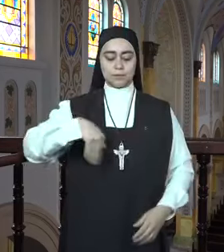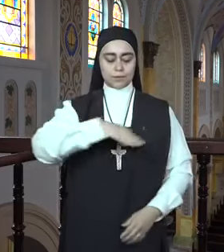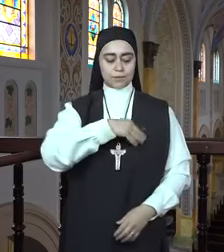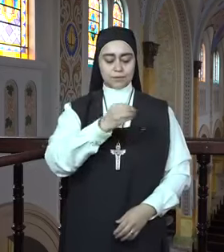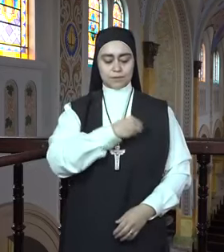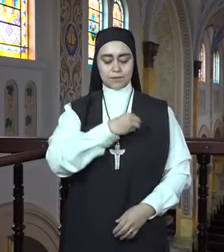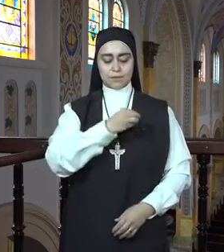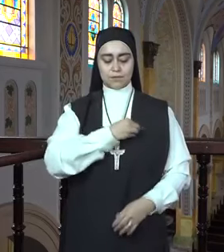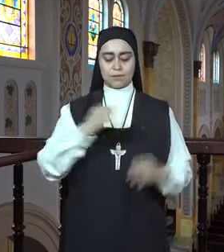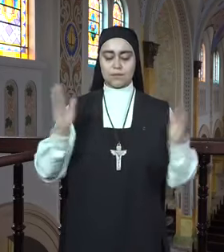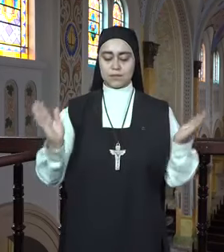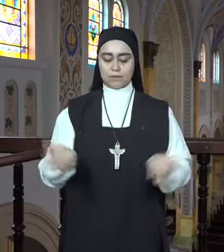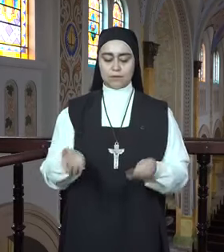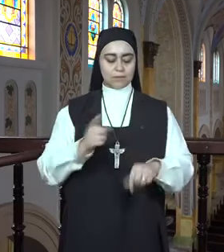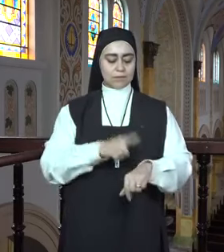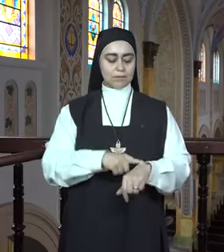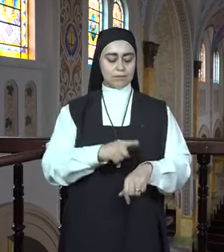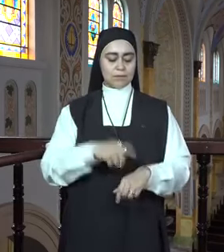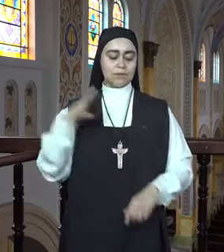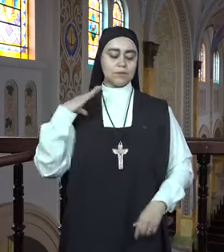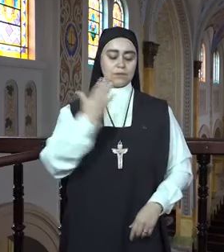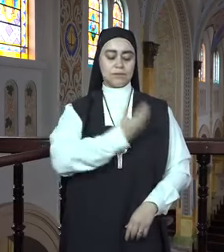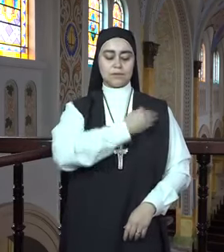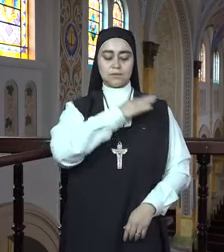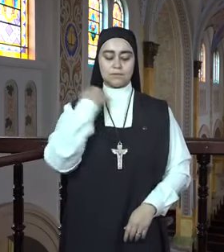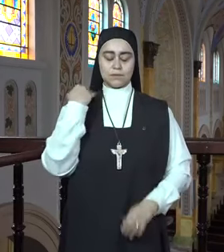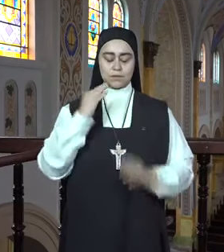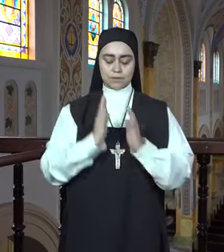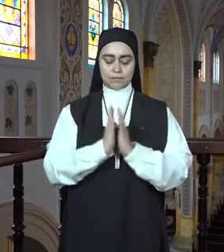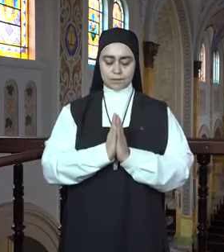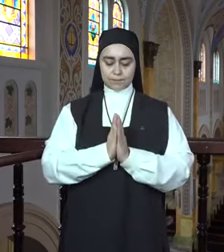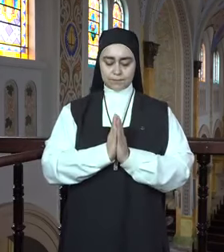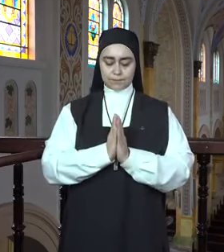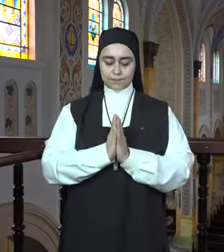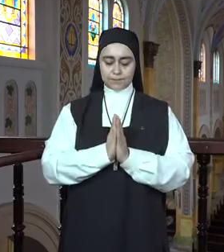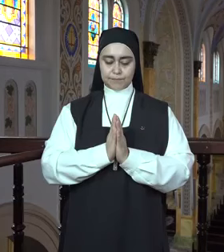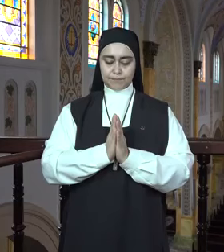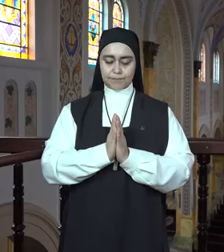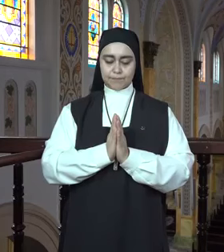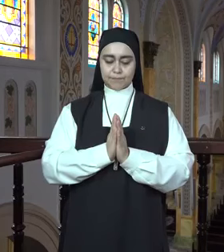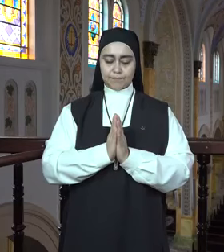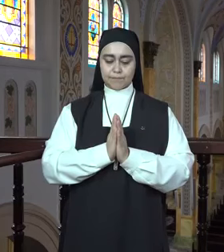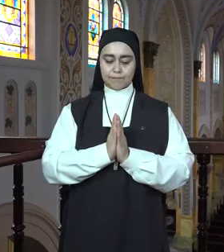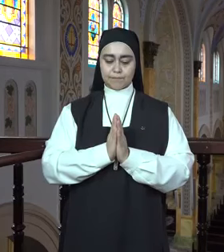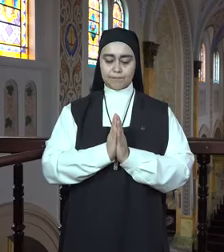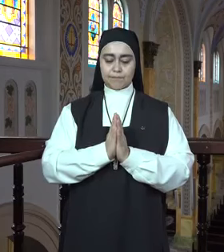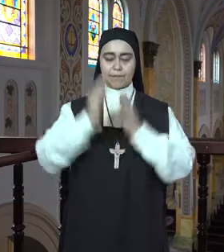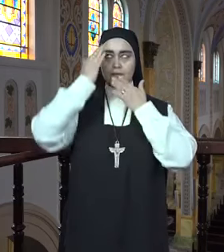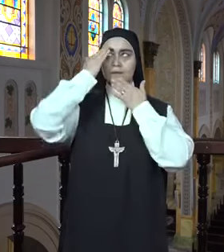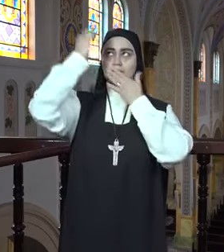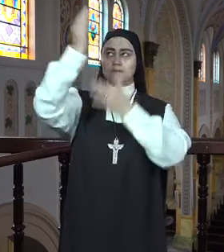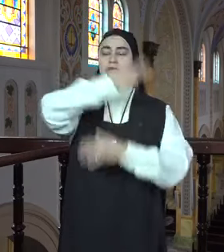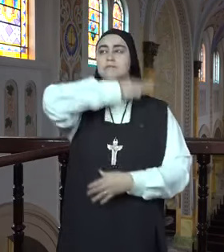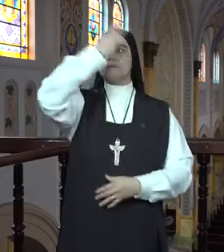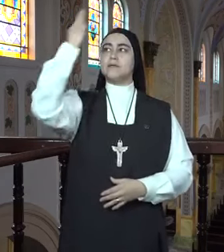pecadores, agora e na hora de nossa morte. Amém. Ave Maria, cheia de graça,